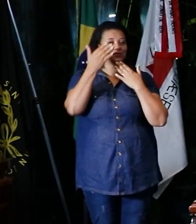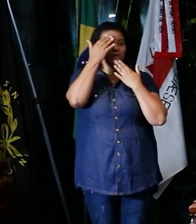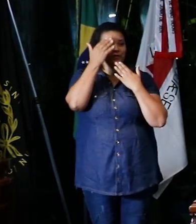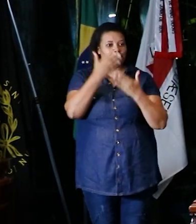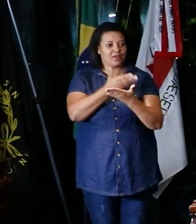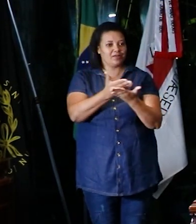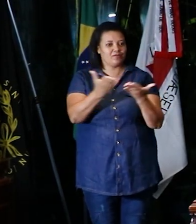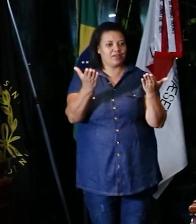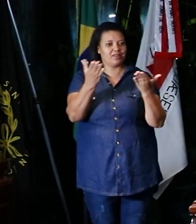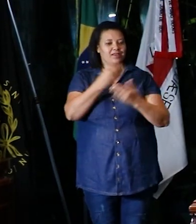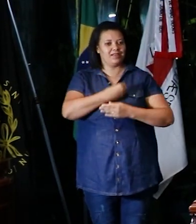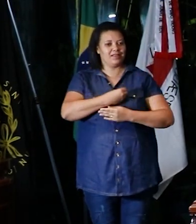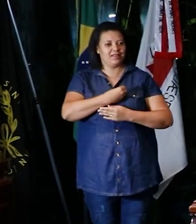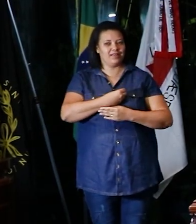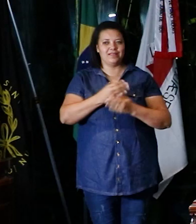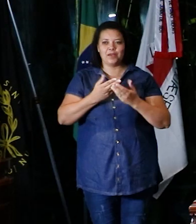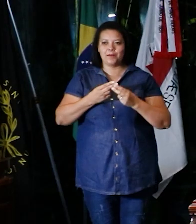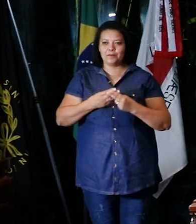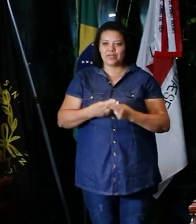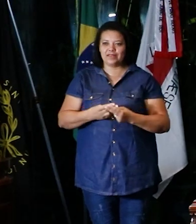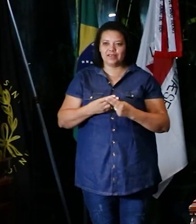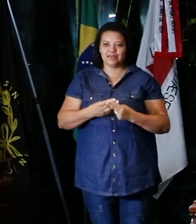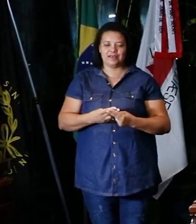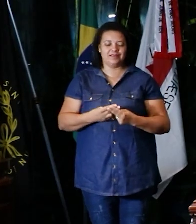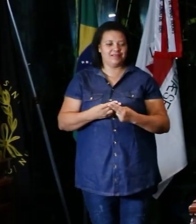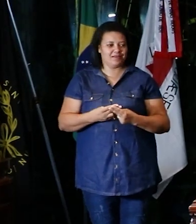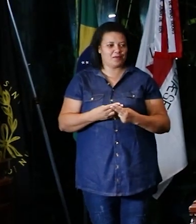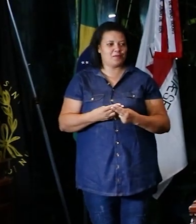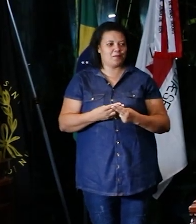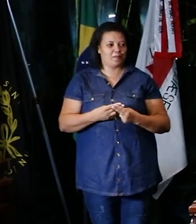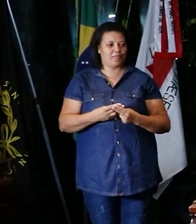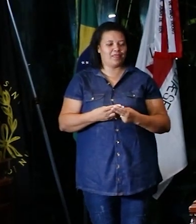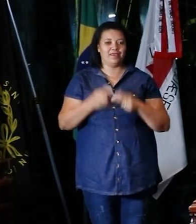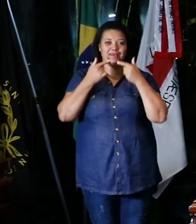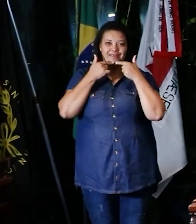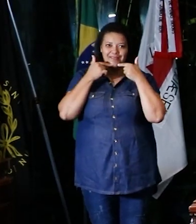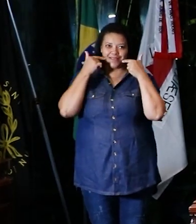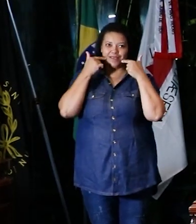Obrigada a vocês que tiveram paciência, então, com cara